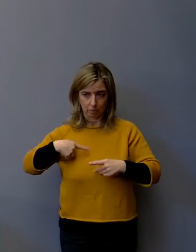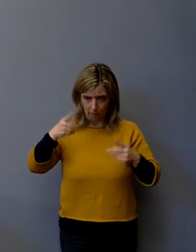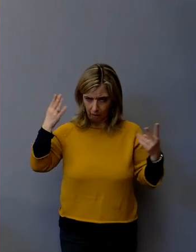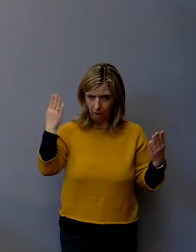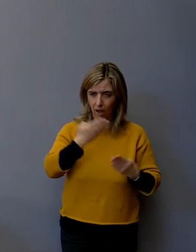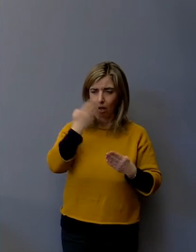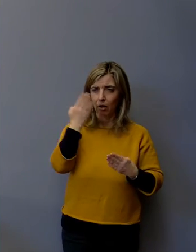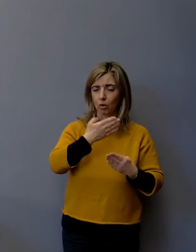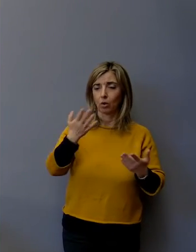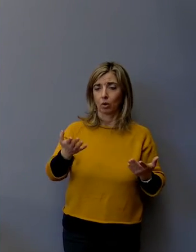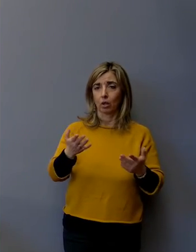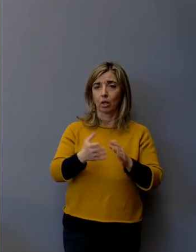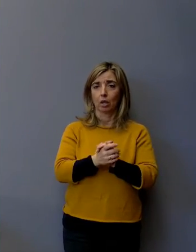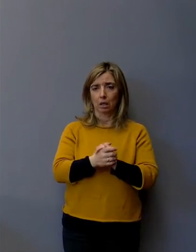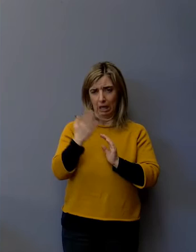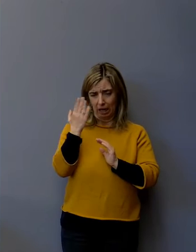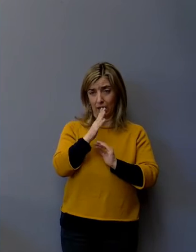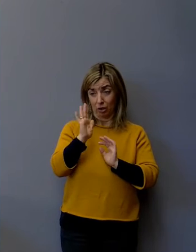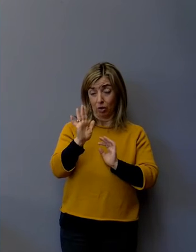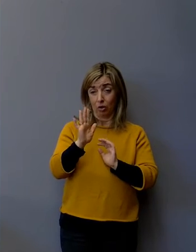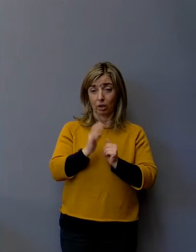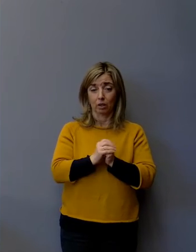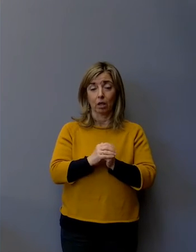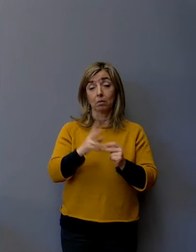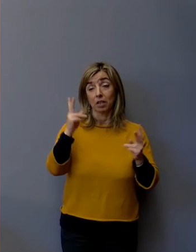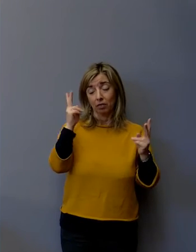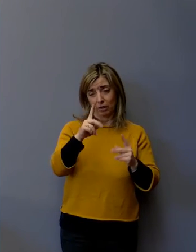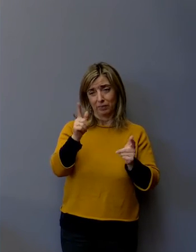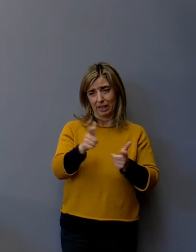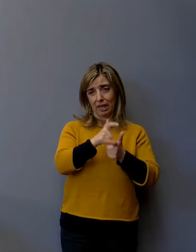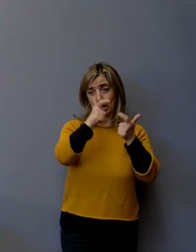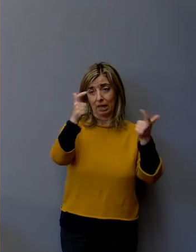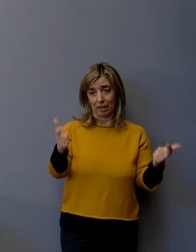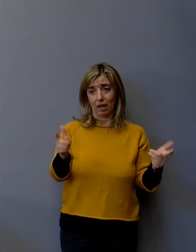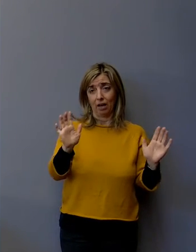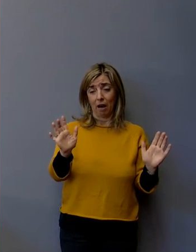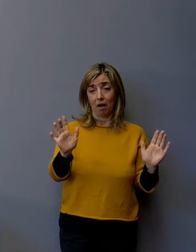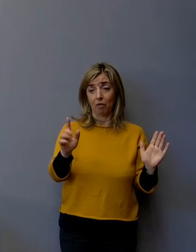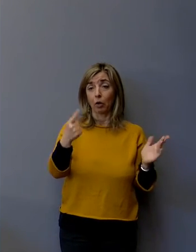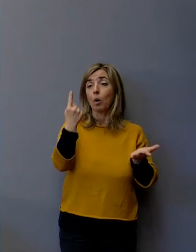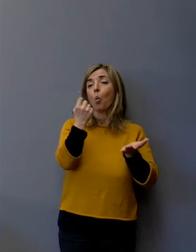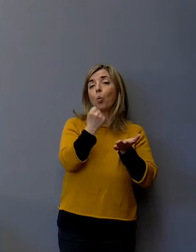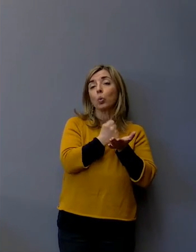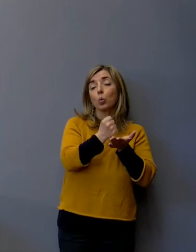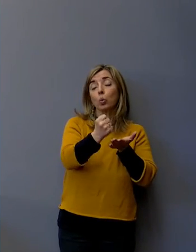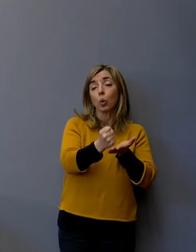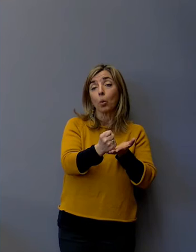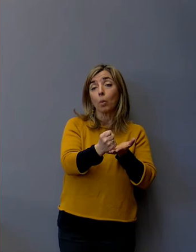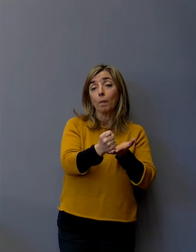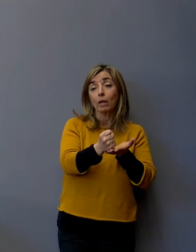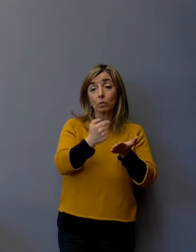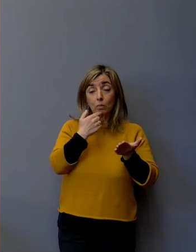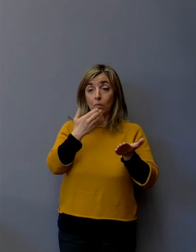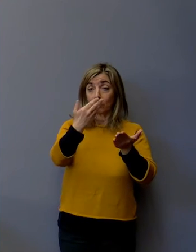quest'aula quindi è piuttosto gravi del nostro punto di vista che non si possa nemmeno votare un documento che appunto proponeva di